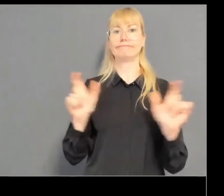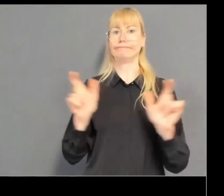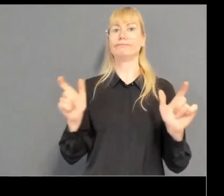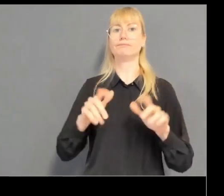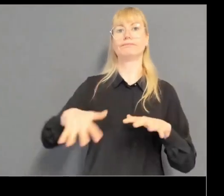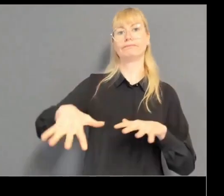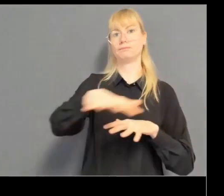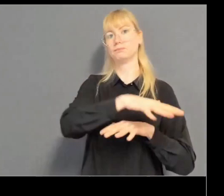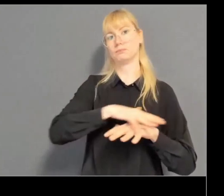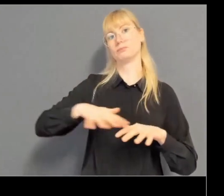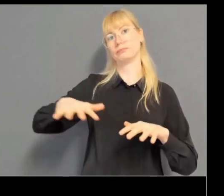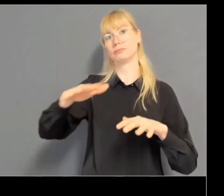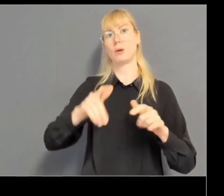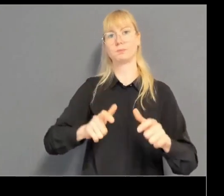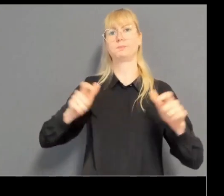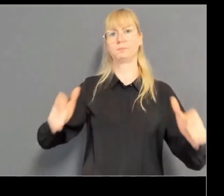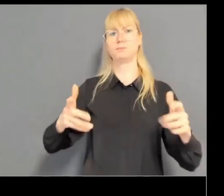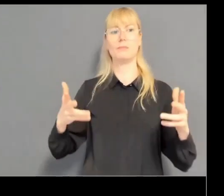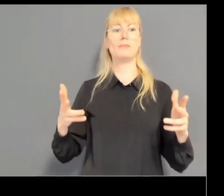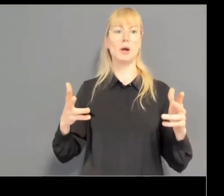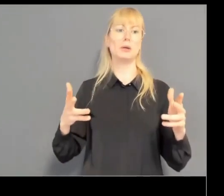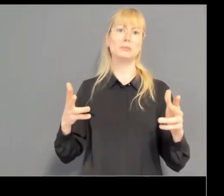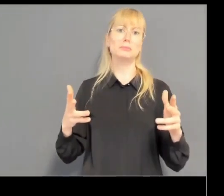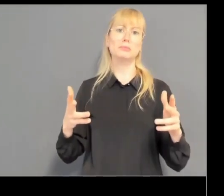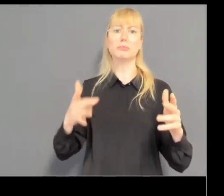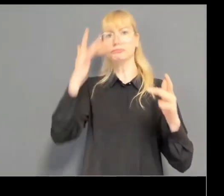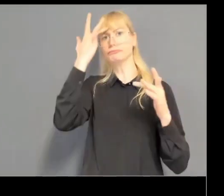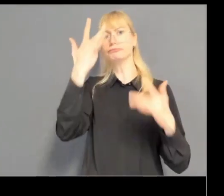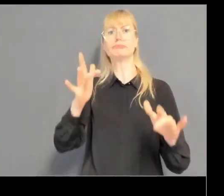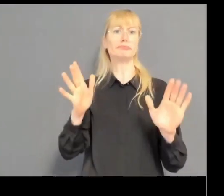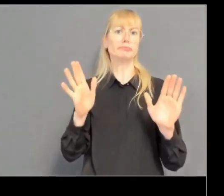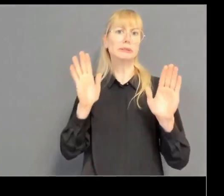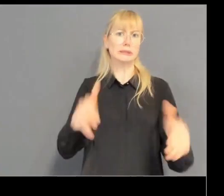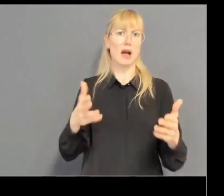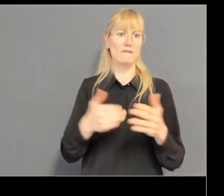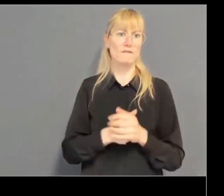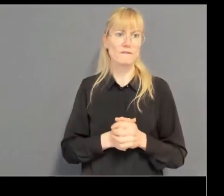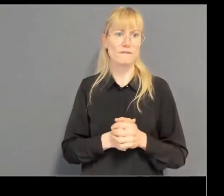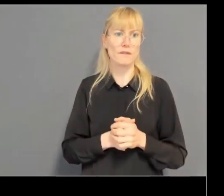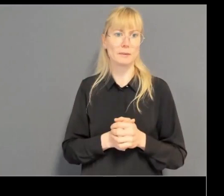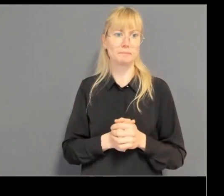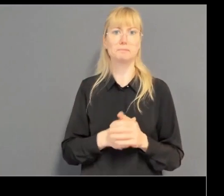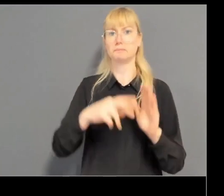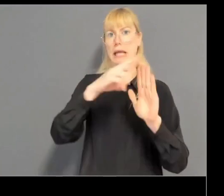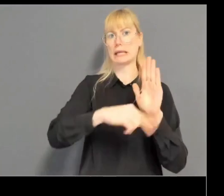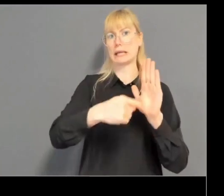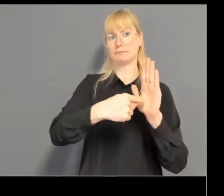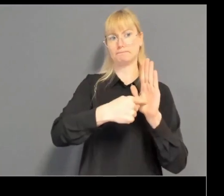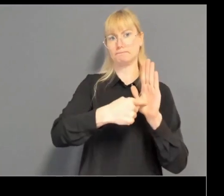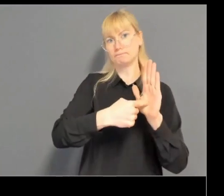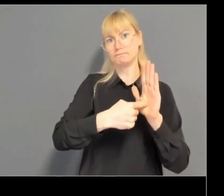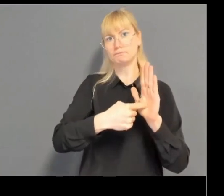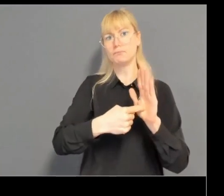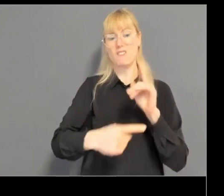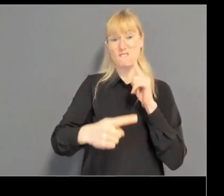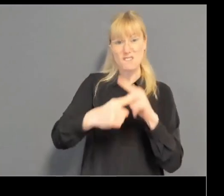Übergangsphase. Aber für die Phase genauso wie dann anschließend gilt, Volksfeste sind zulässig. Punkt. Also das Verbot